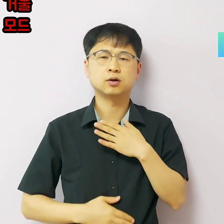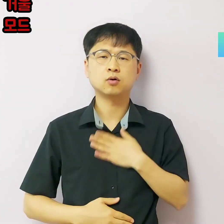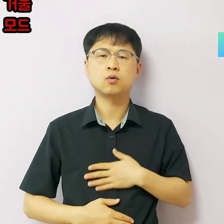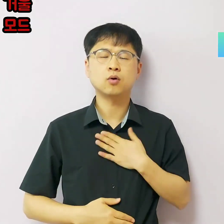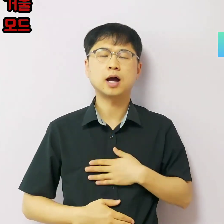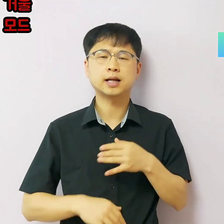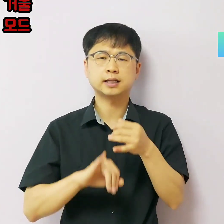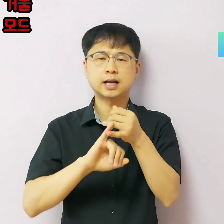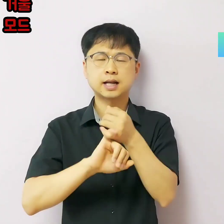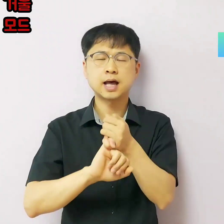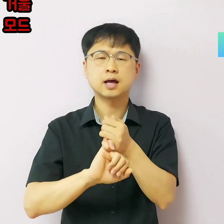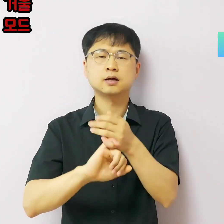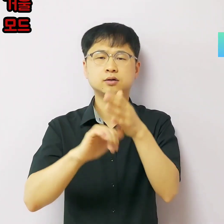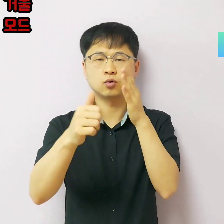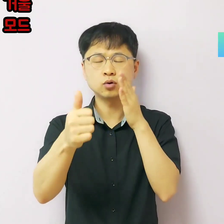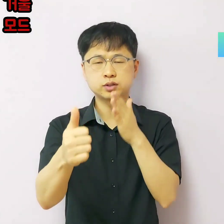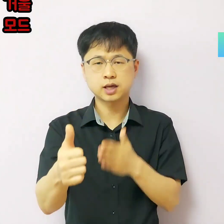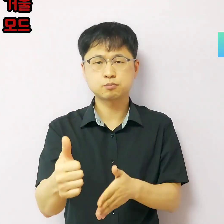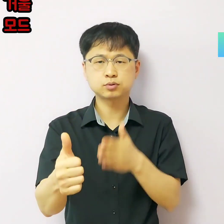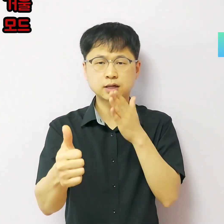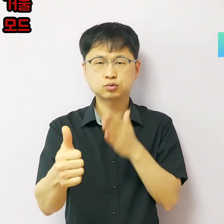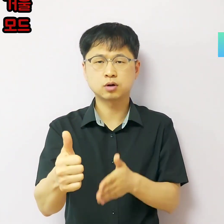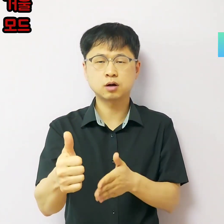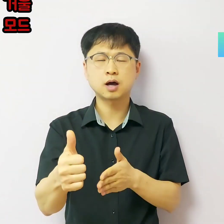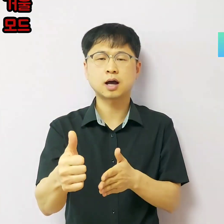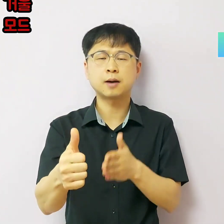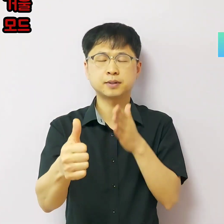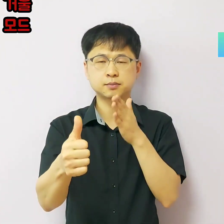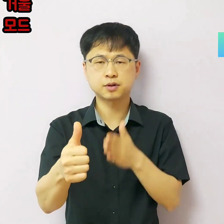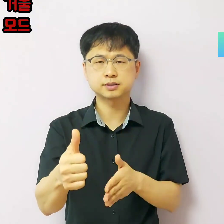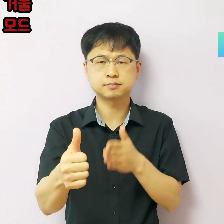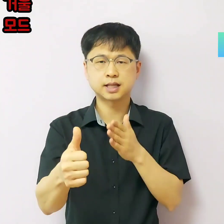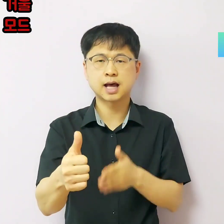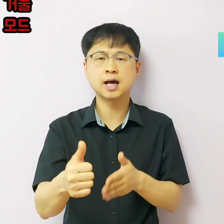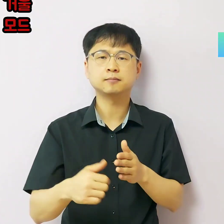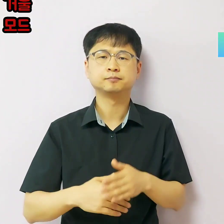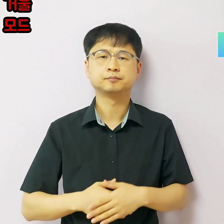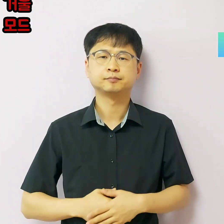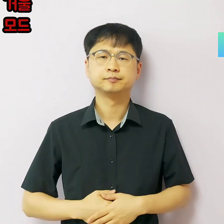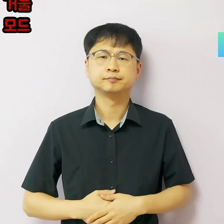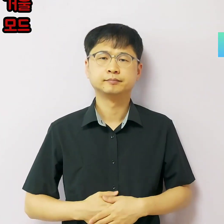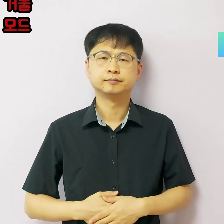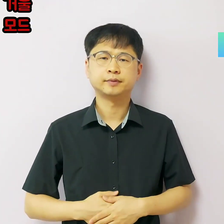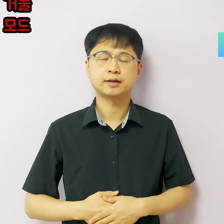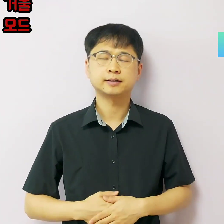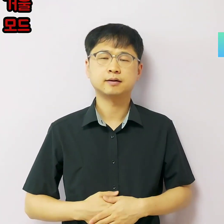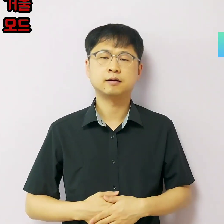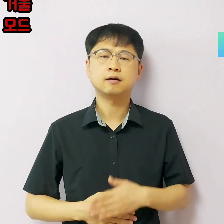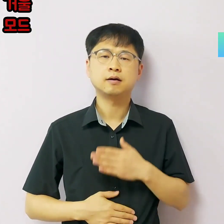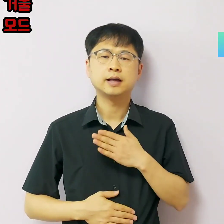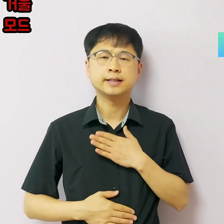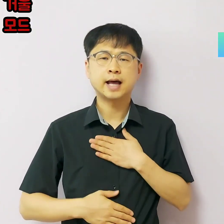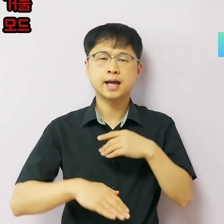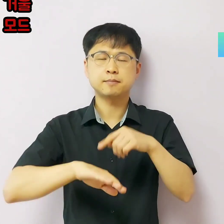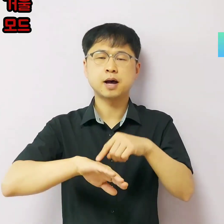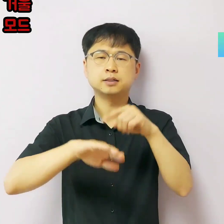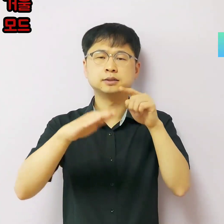거죠. 꼭 알아달라. 그리고 뒤에 부탁 수어 아까 앞에서 배웠습니다. 네, 그래서 나의